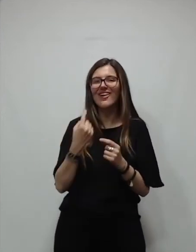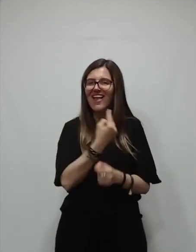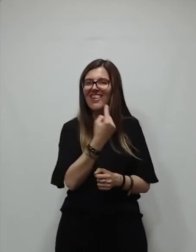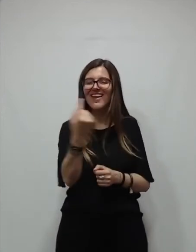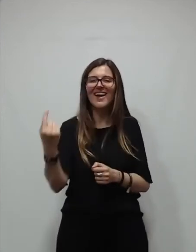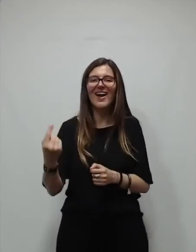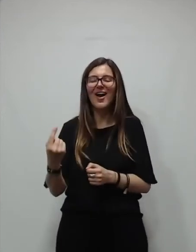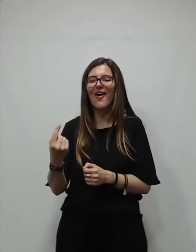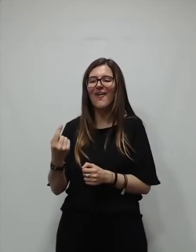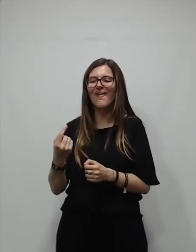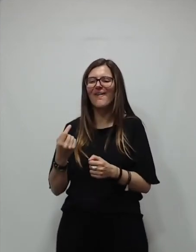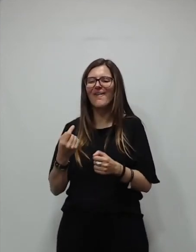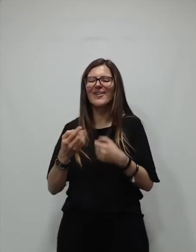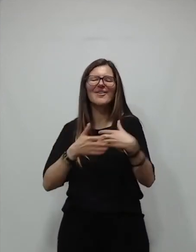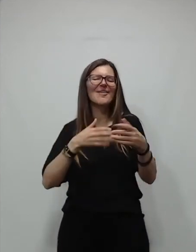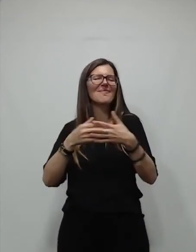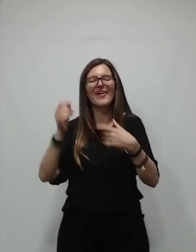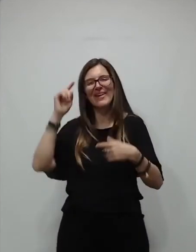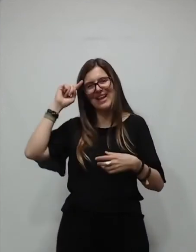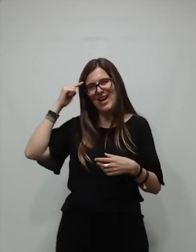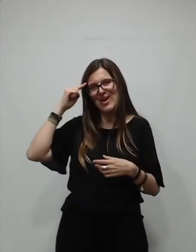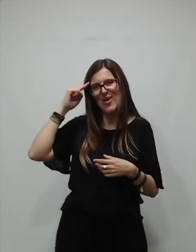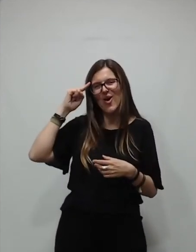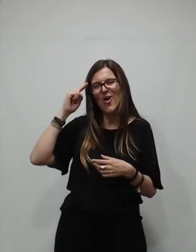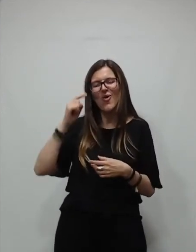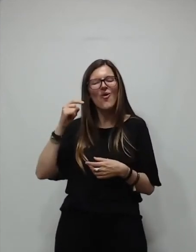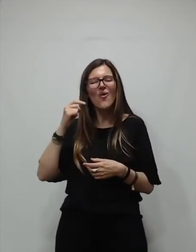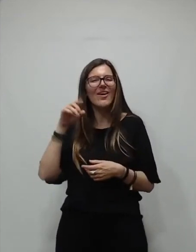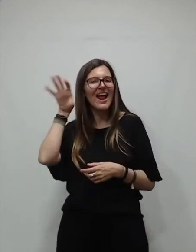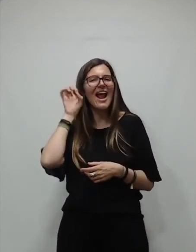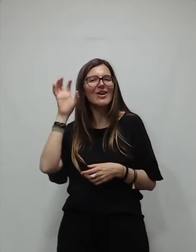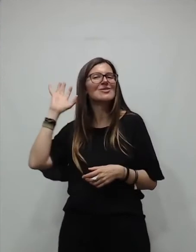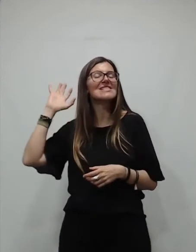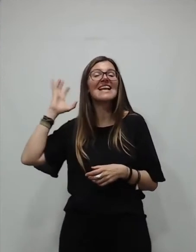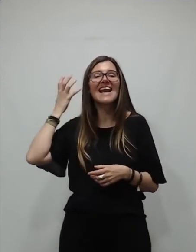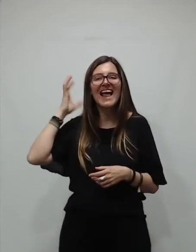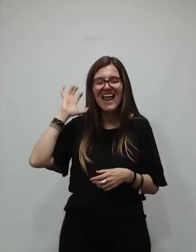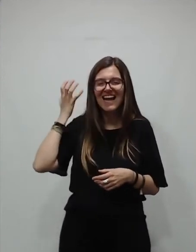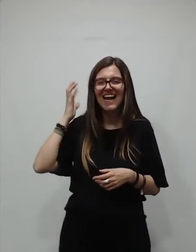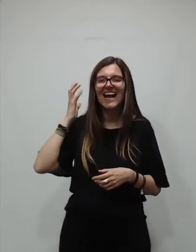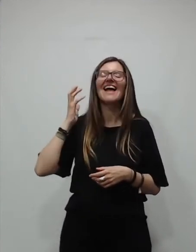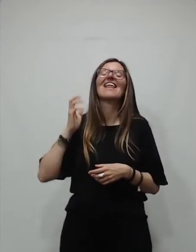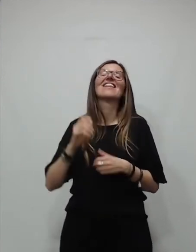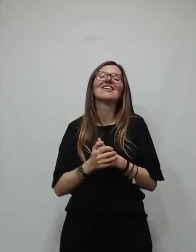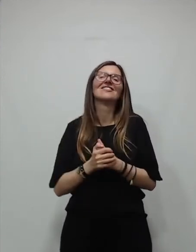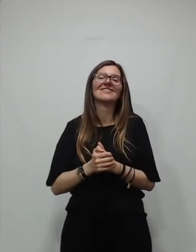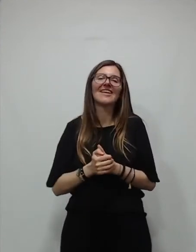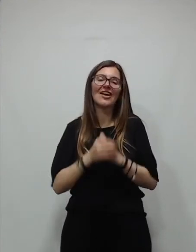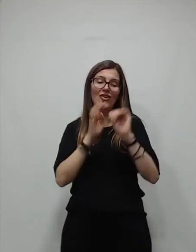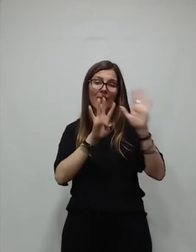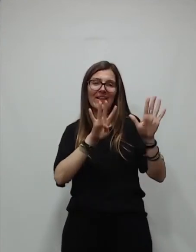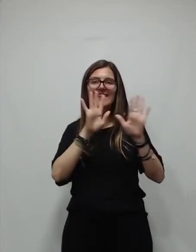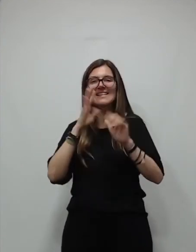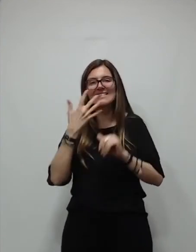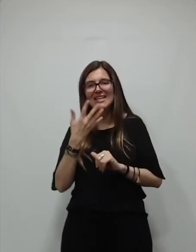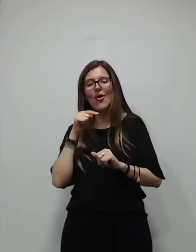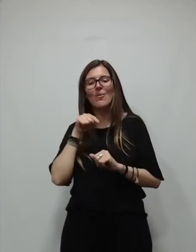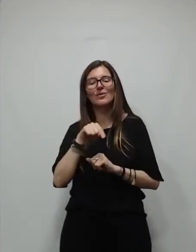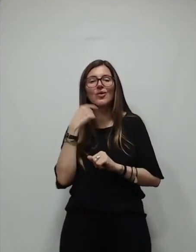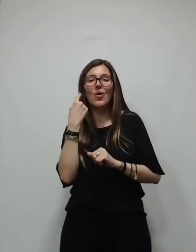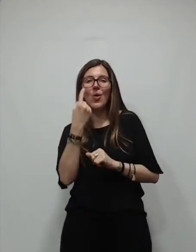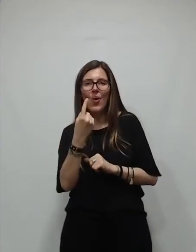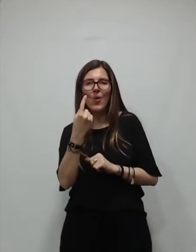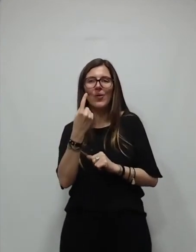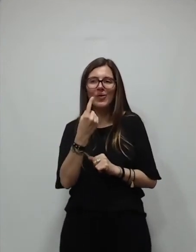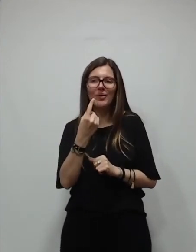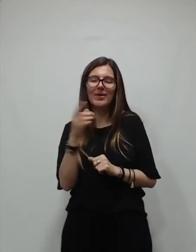miedo a la locura, sintonizamos el 95.1 para que realmente podamos tener voces por todos lados, por